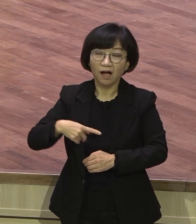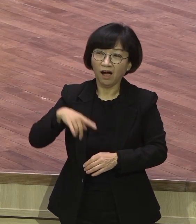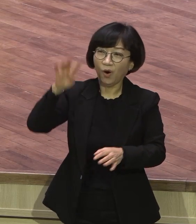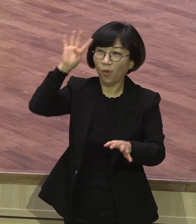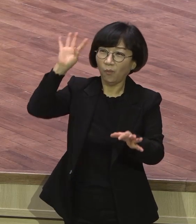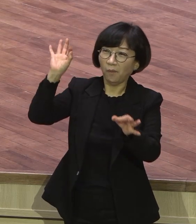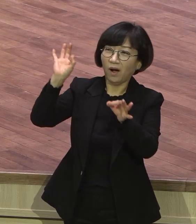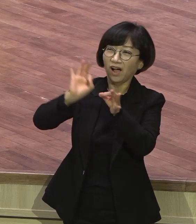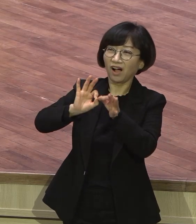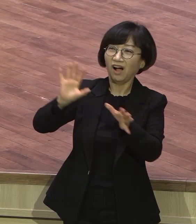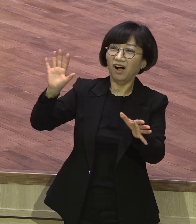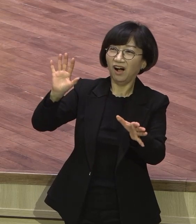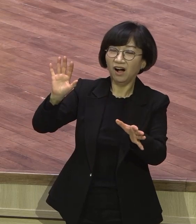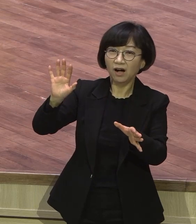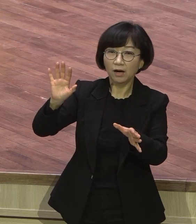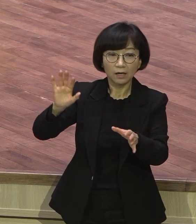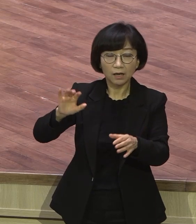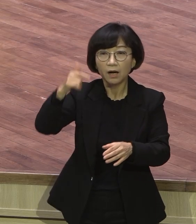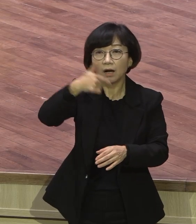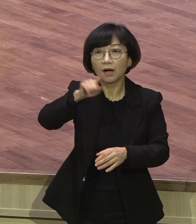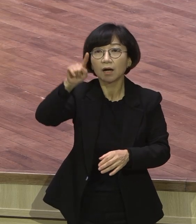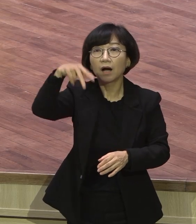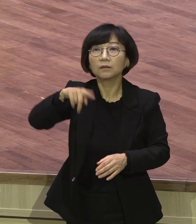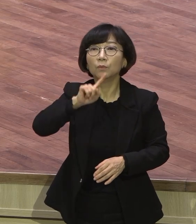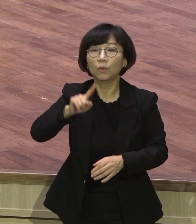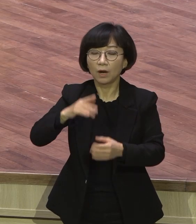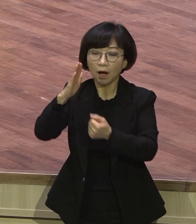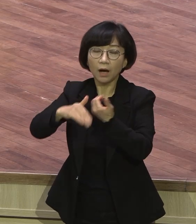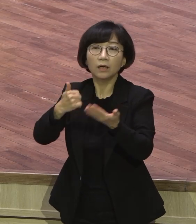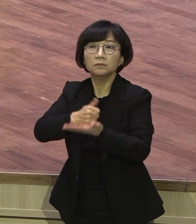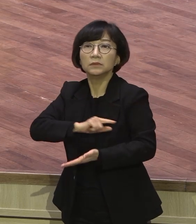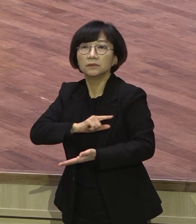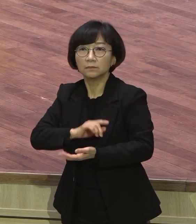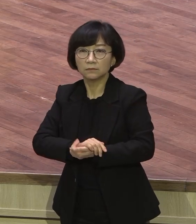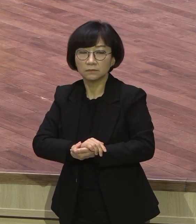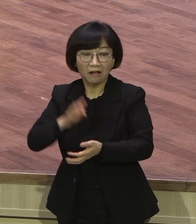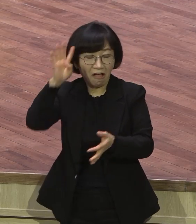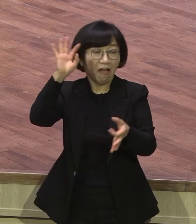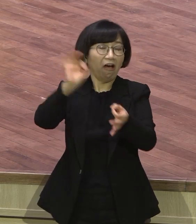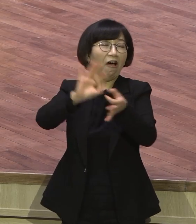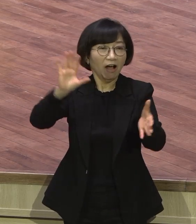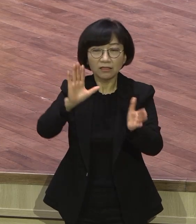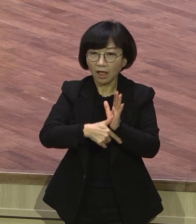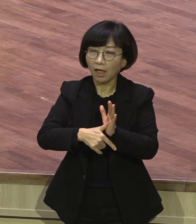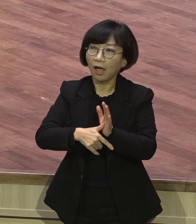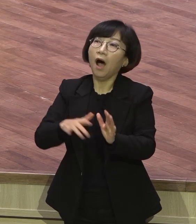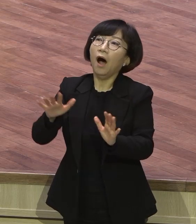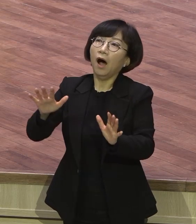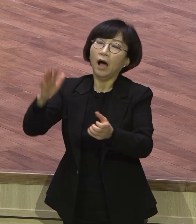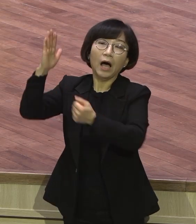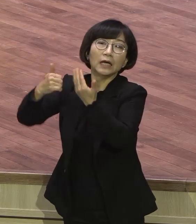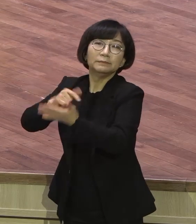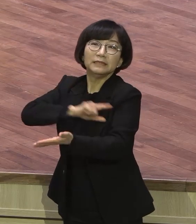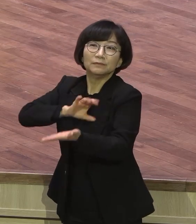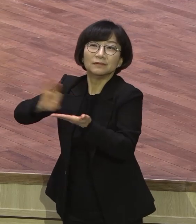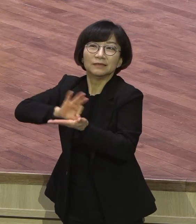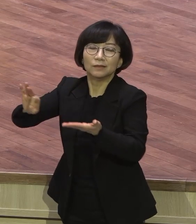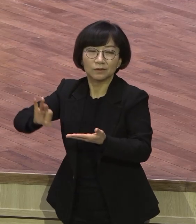하나님 이름을 놀랬을 때 사용하는 용어로 이런 미친 짓을 한다고 그 정도가 아니에요.